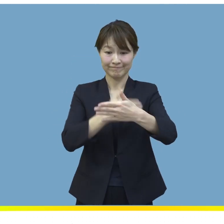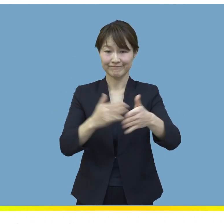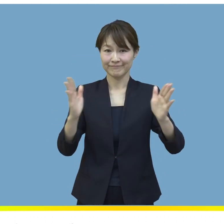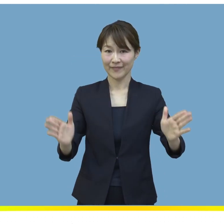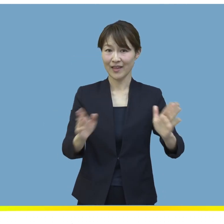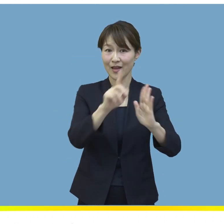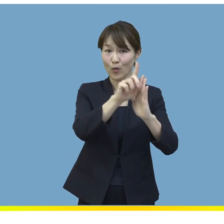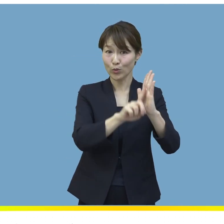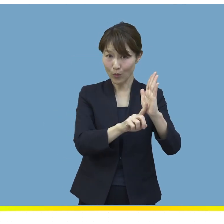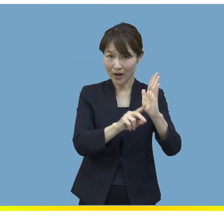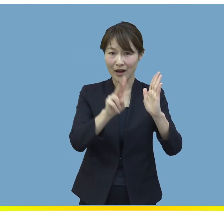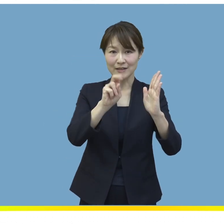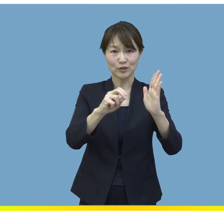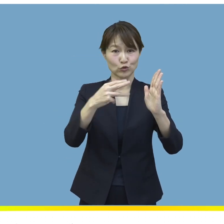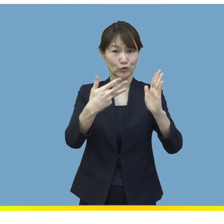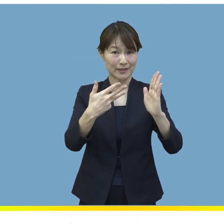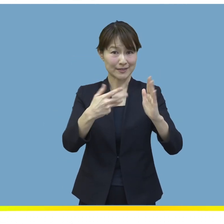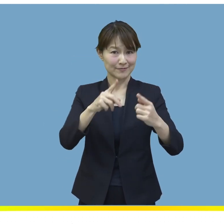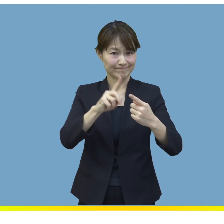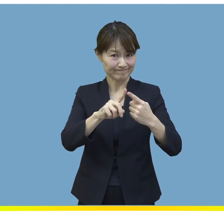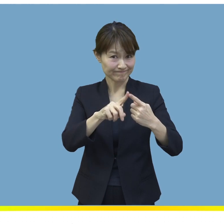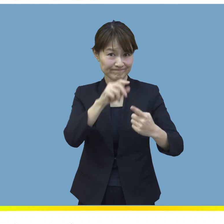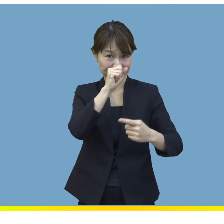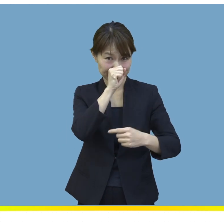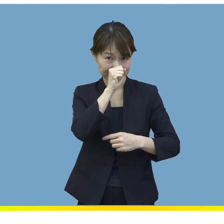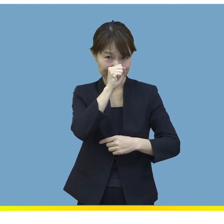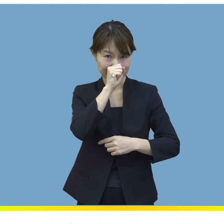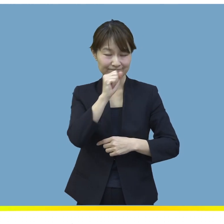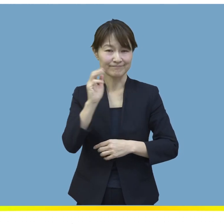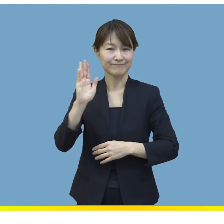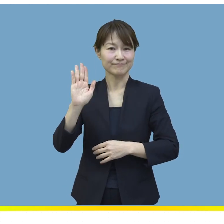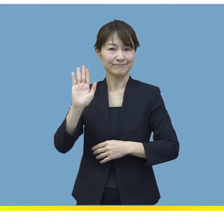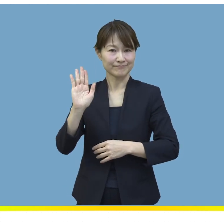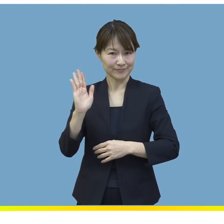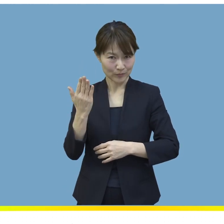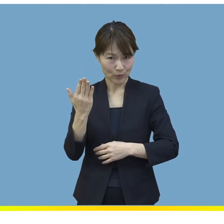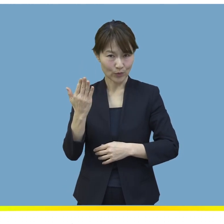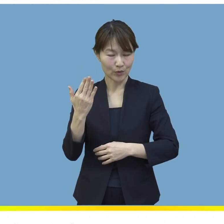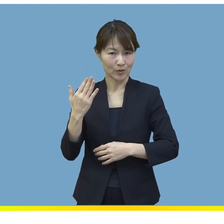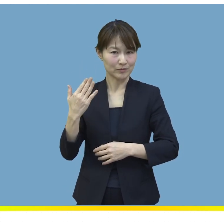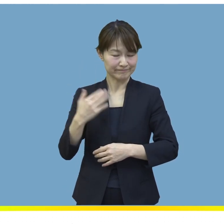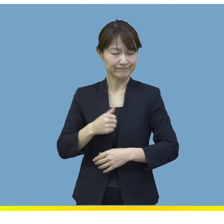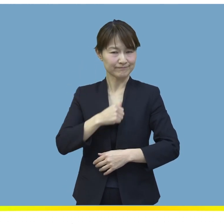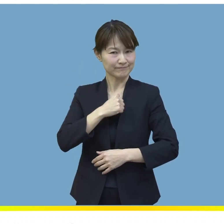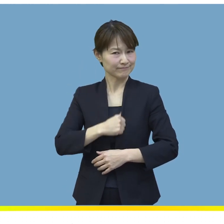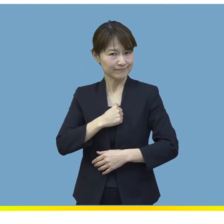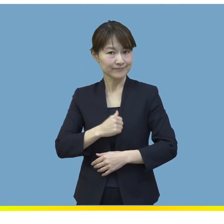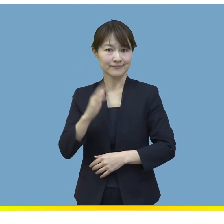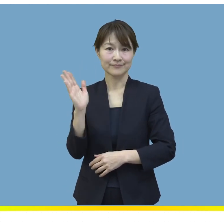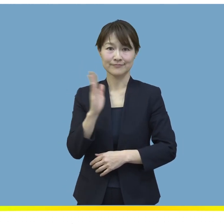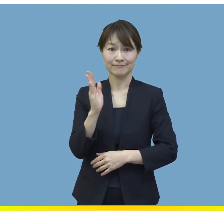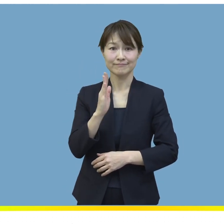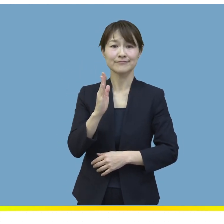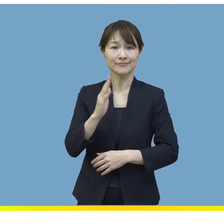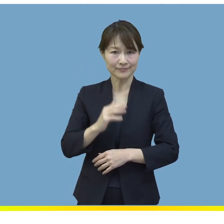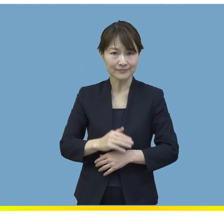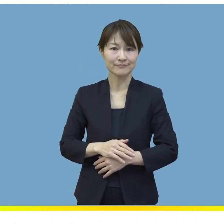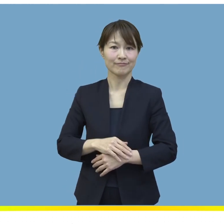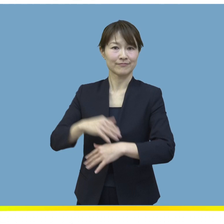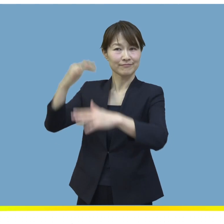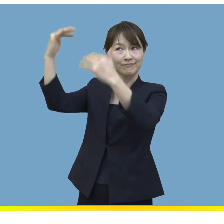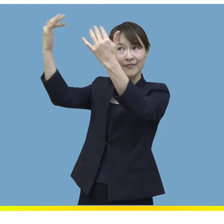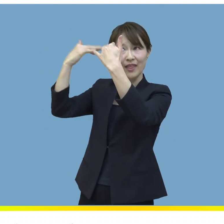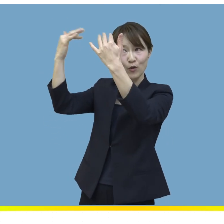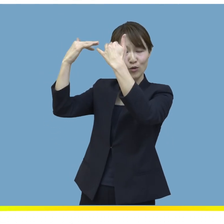室温は28度が目安ですが体調に合わせて我慢せずに